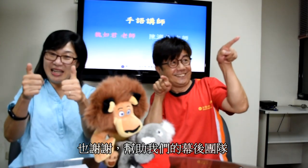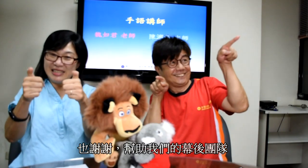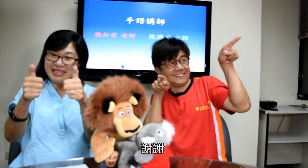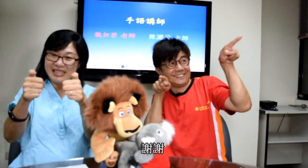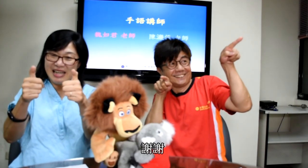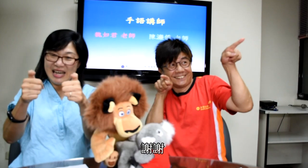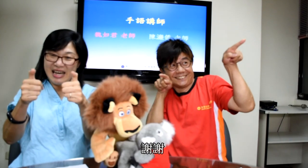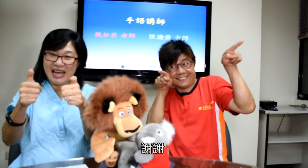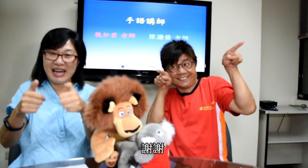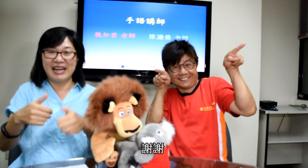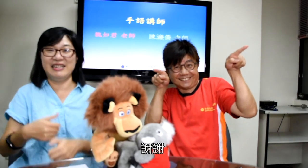谢谢。